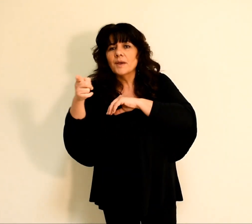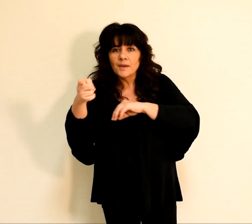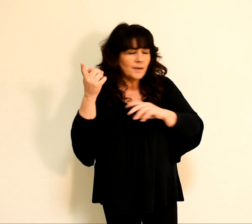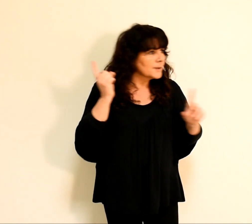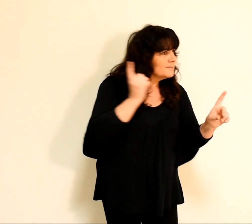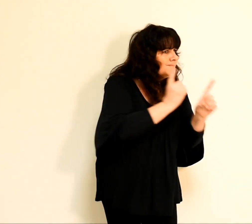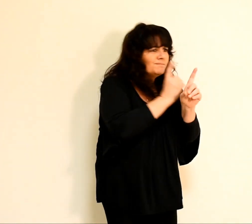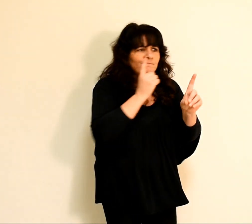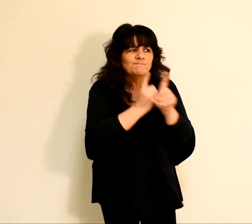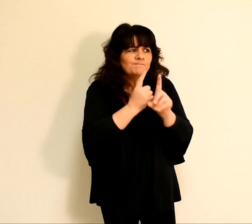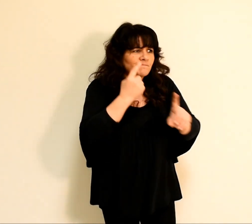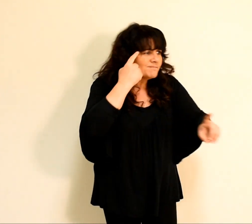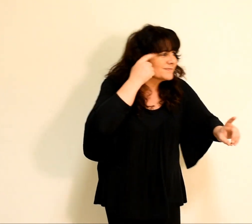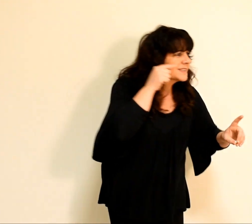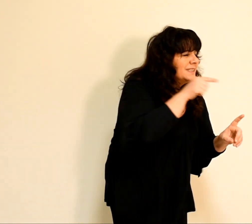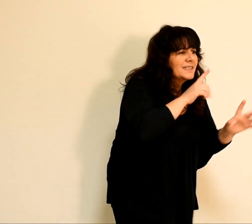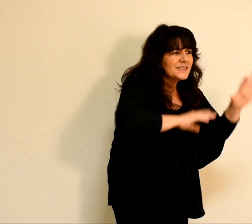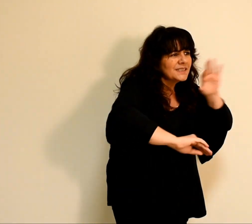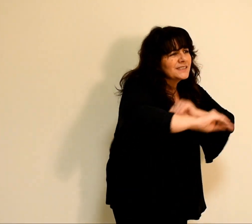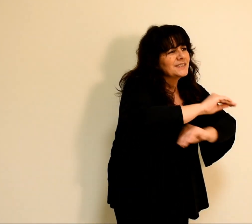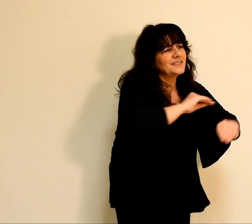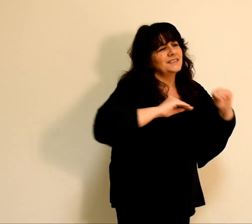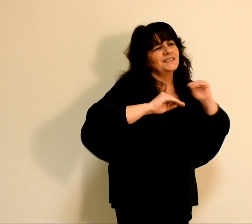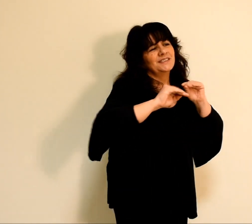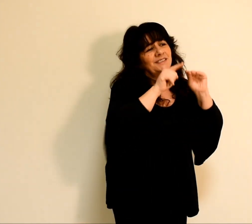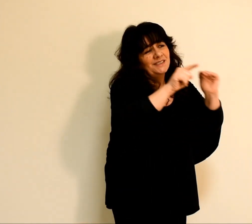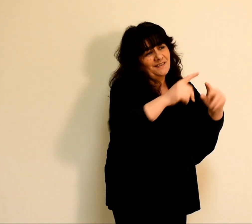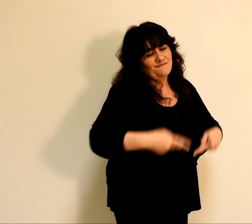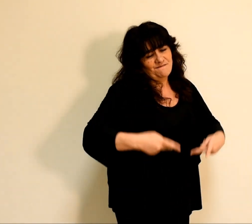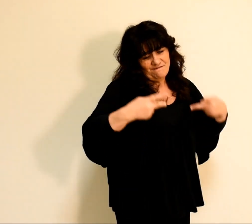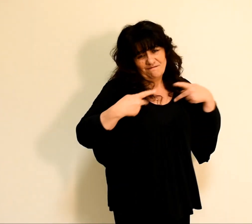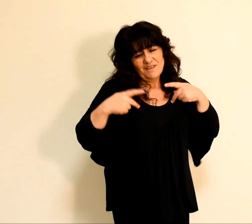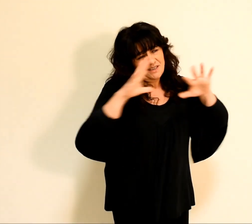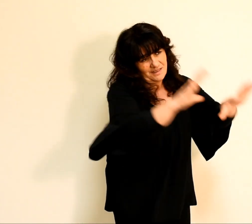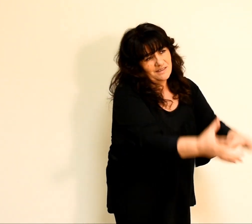du pauvre dont il sauve la vie.